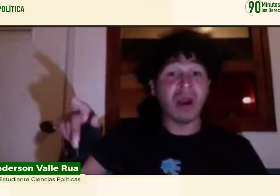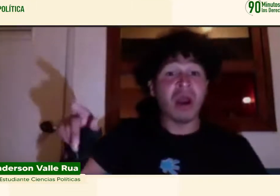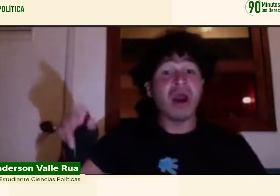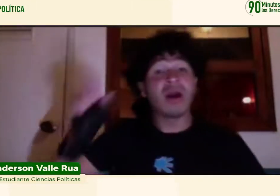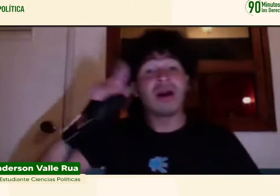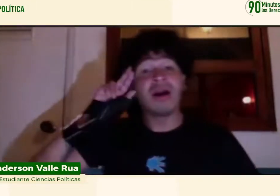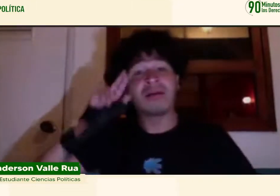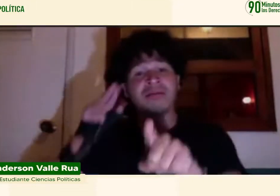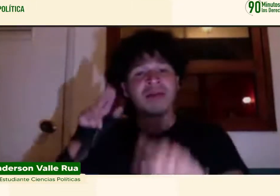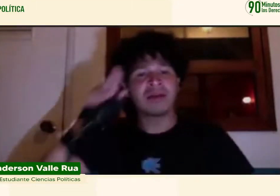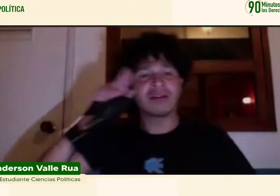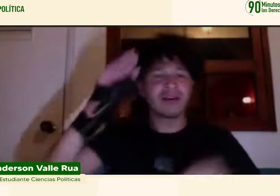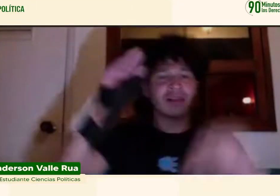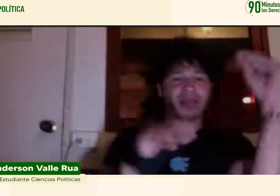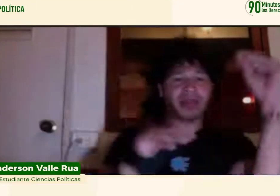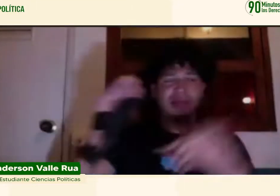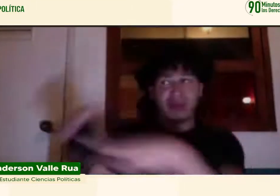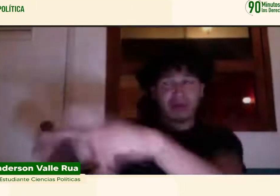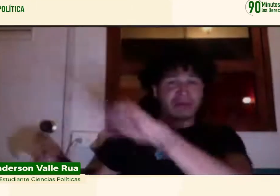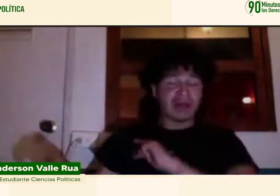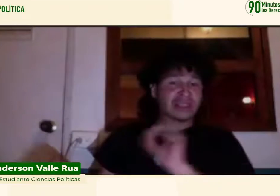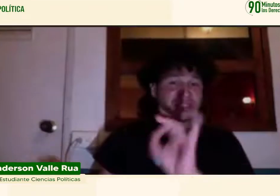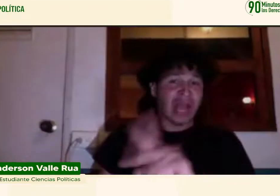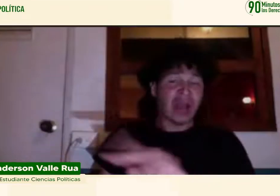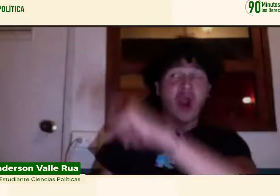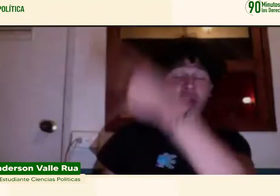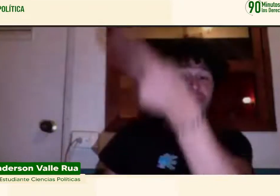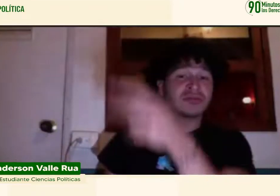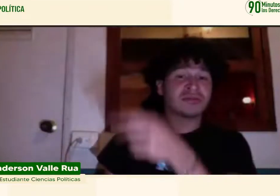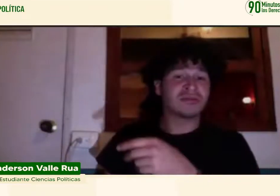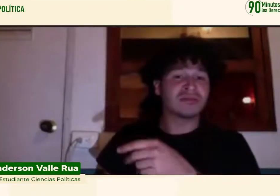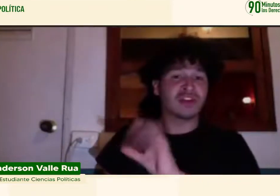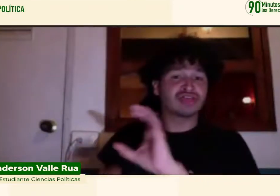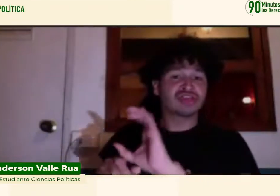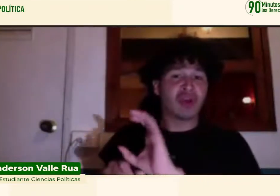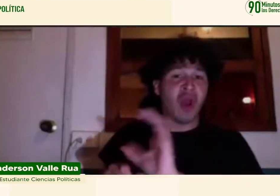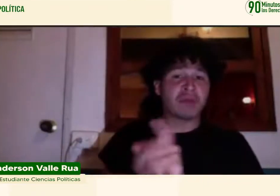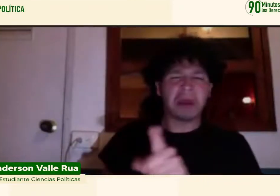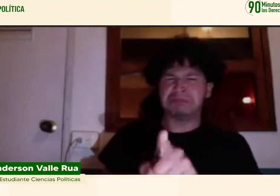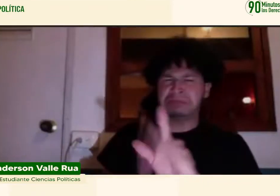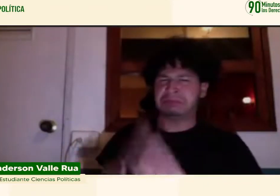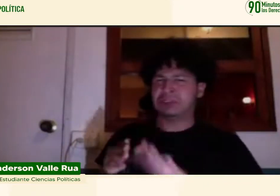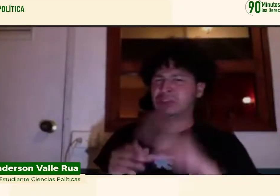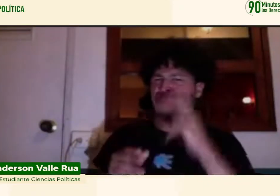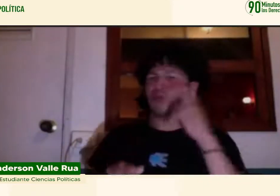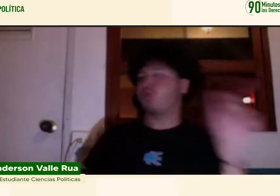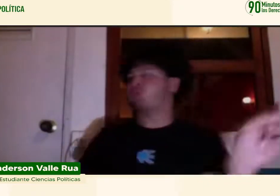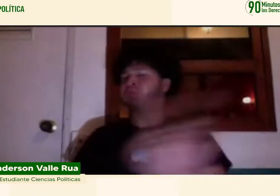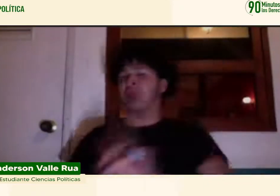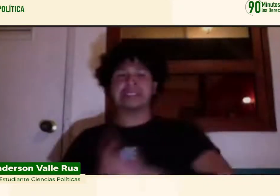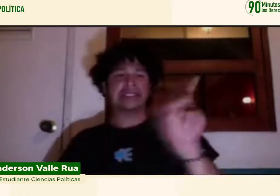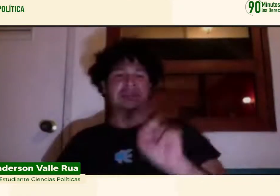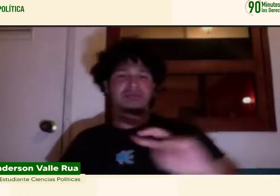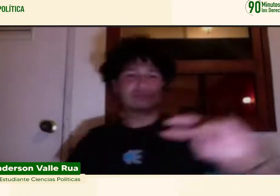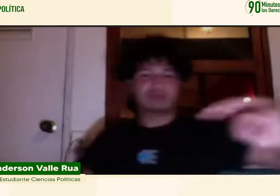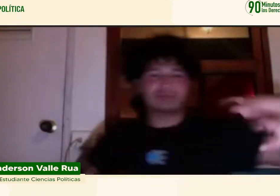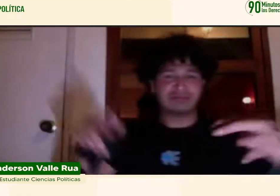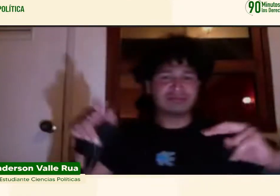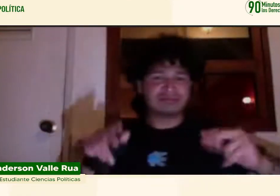de si es posible si no es posible sobre los acuerdos o desacuerdos que hay con relación a esto si de pronto